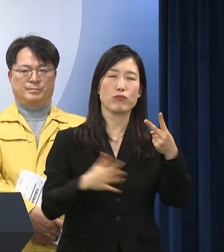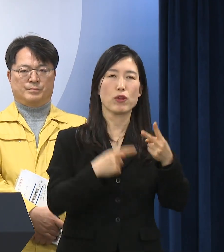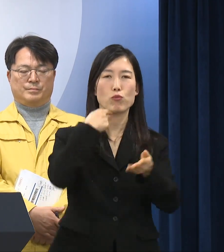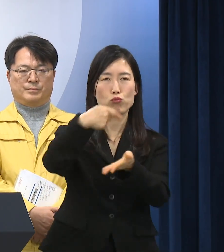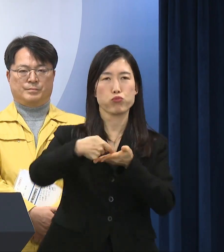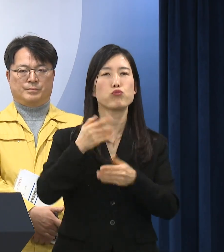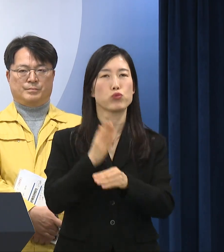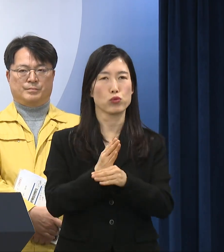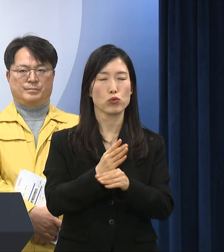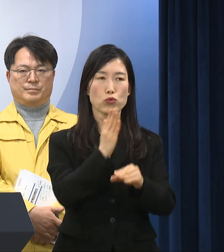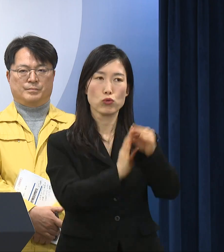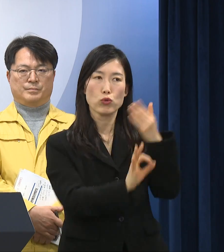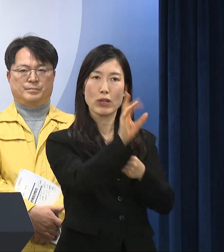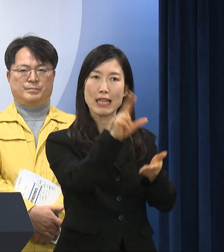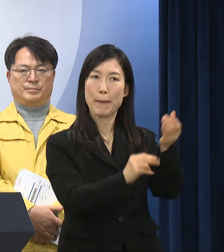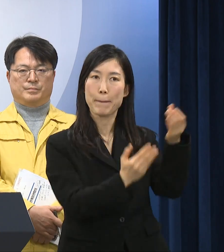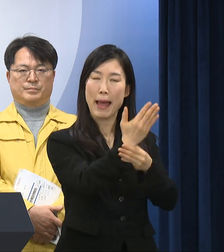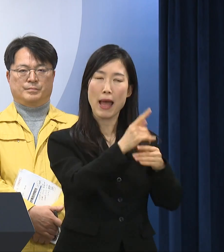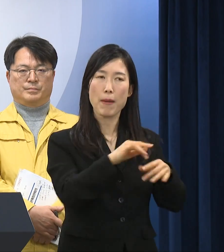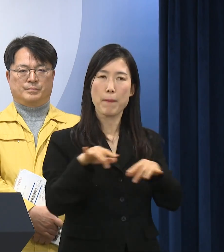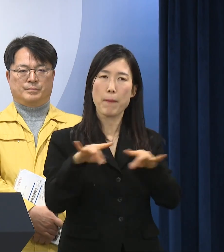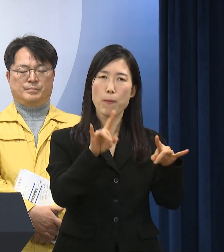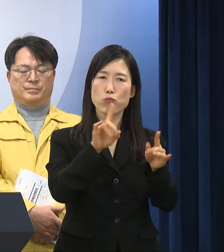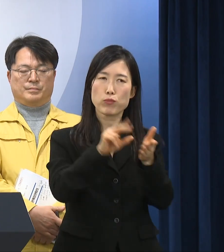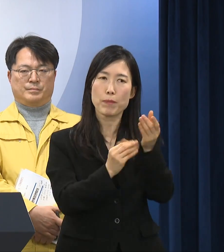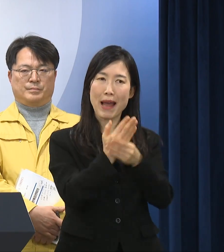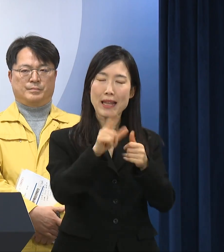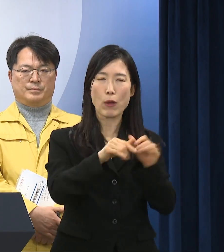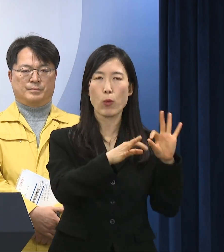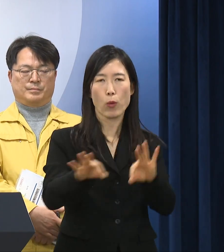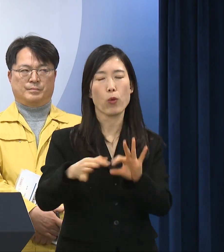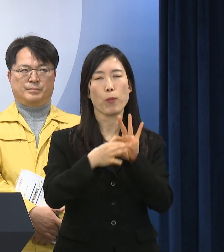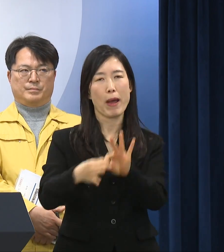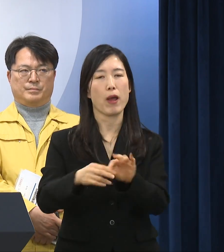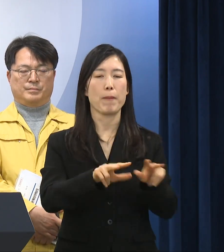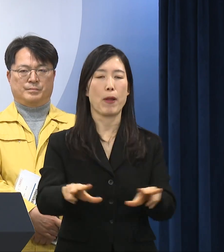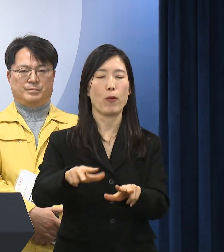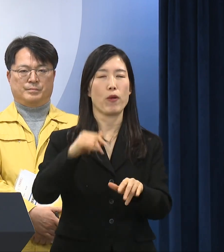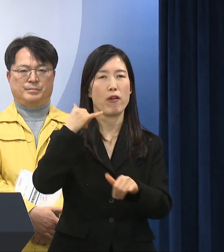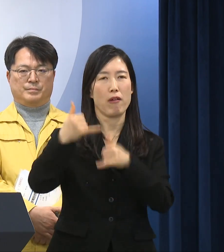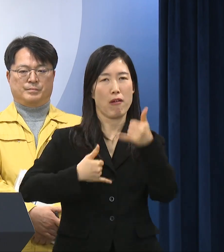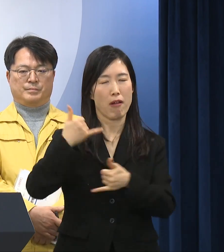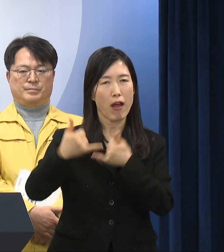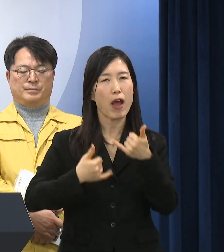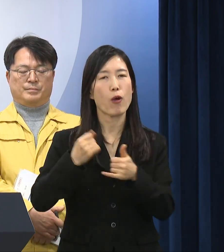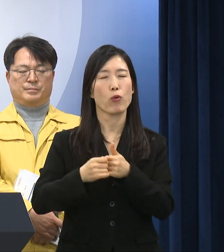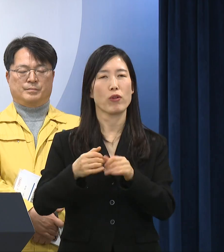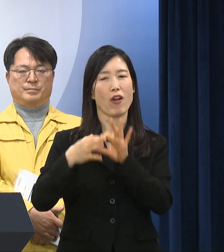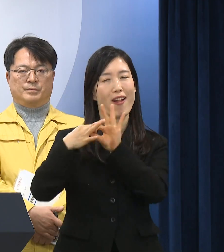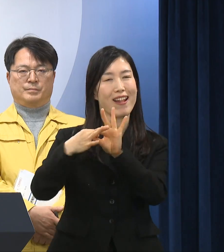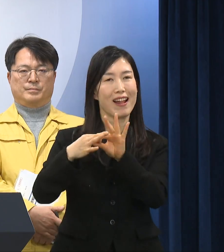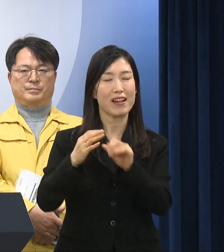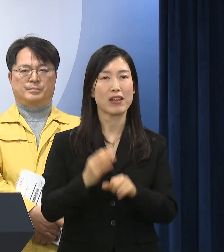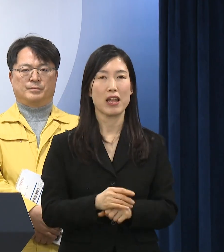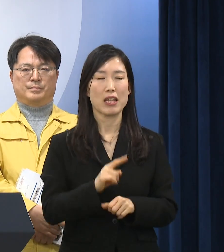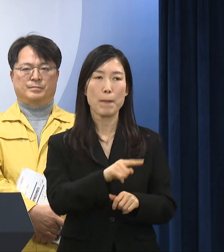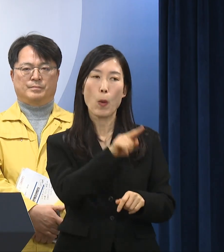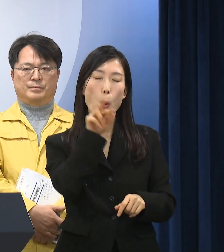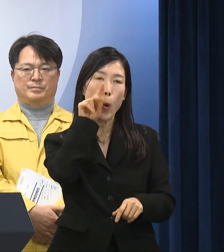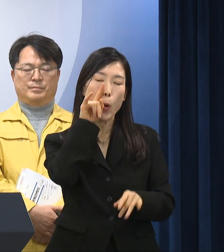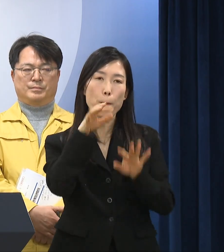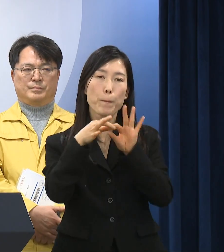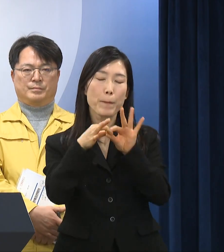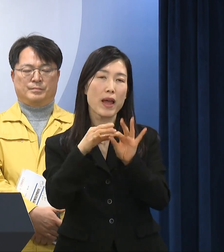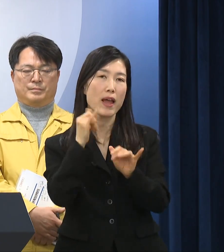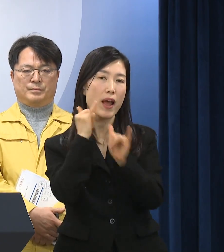관련 범정부 전파사항 발생 시 안내키로 하였습니다. 그리고 유선으로도 접수키로 하였습니다. 그래서 중동상황 비상연락망을